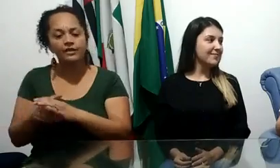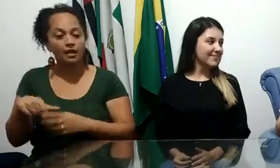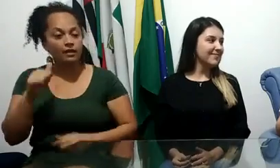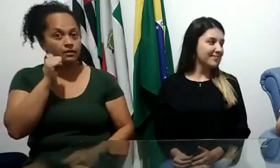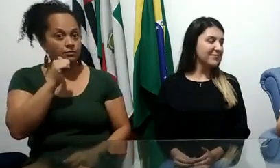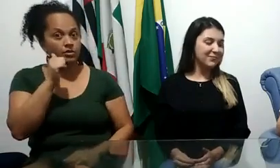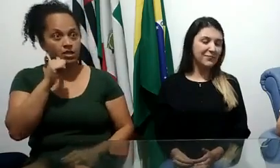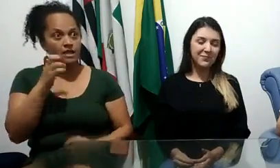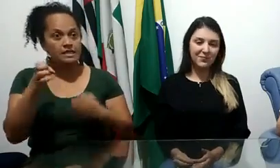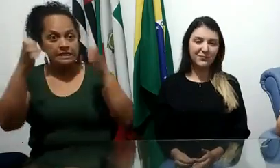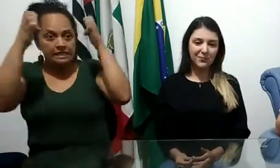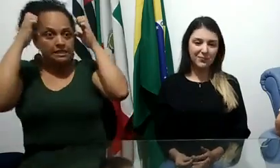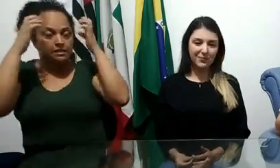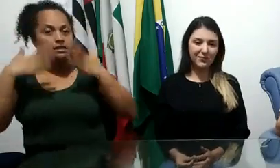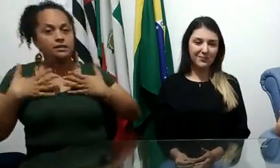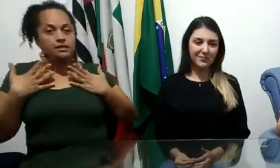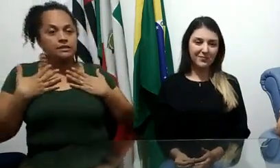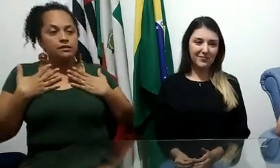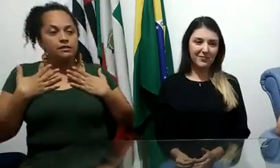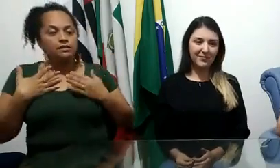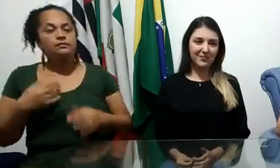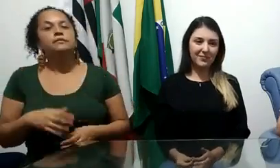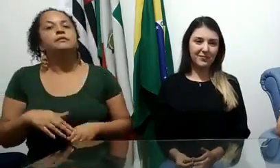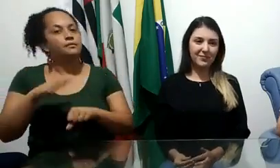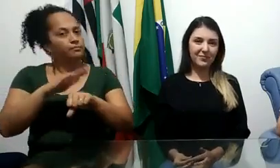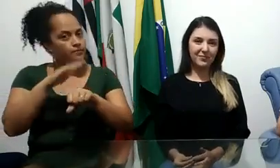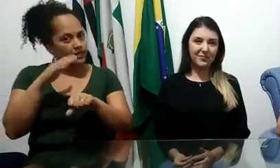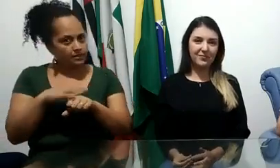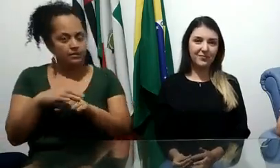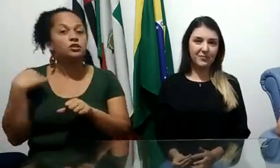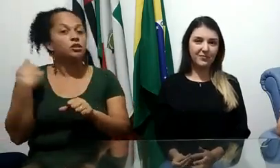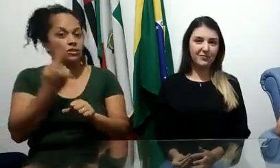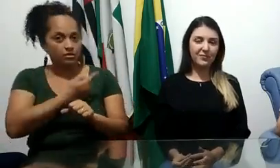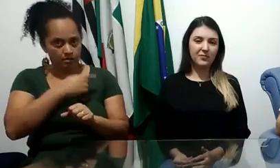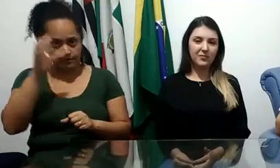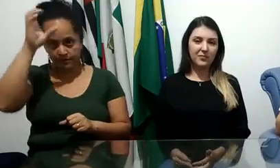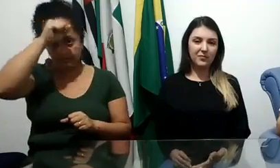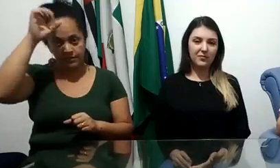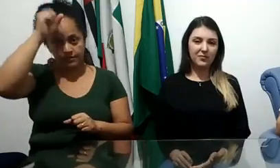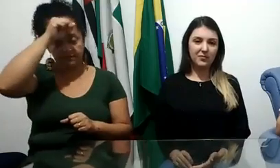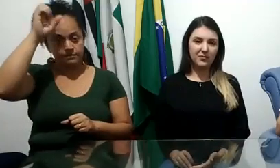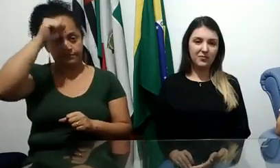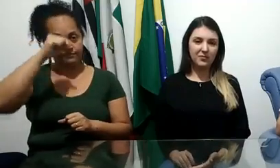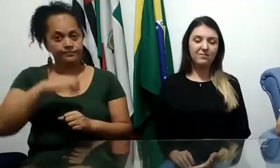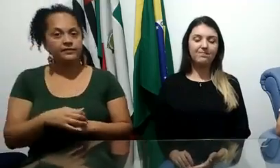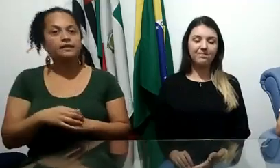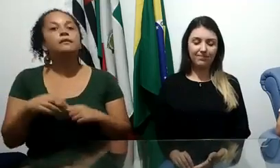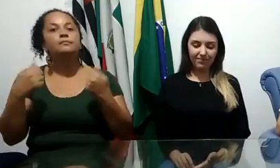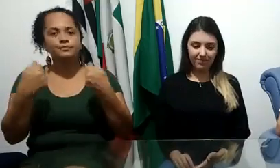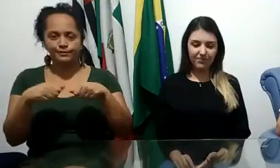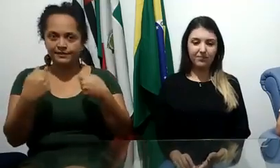chacoalhão, né, que é mais uma coisa que a gente consegue aprender, que é ser